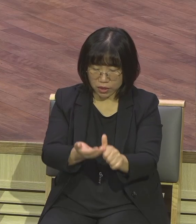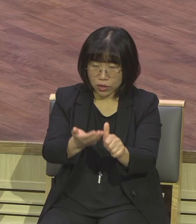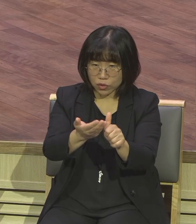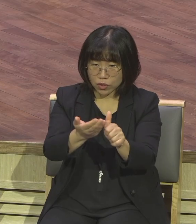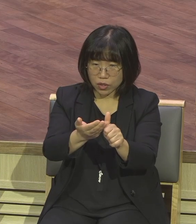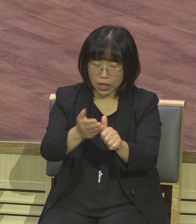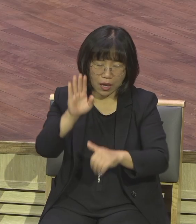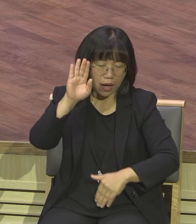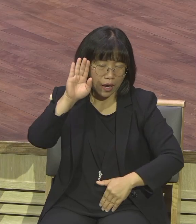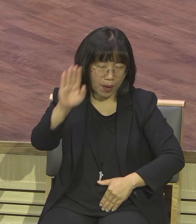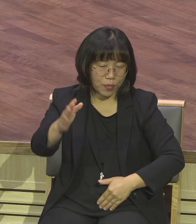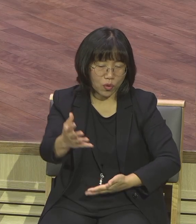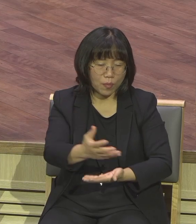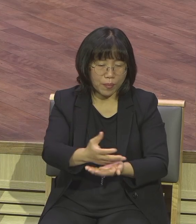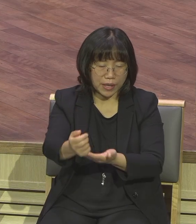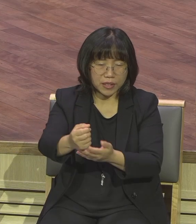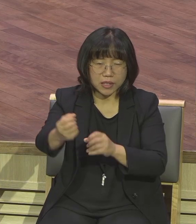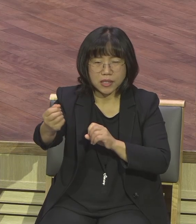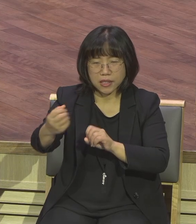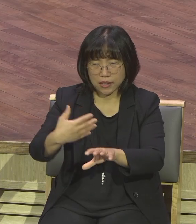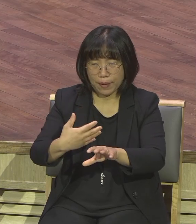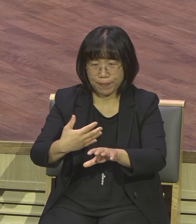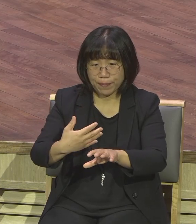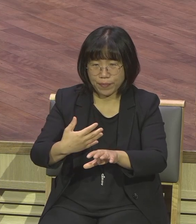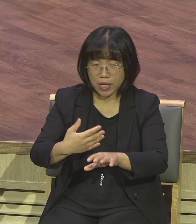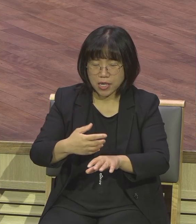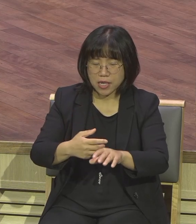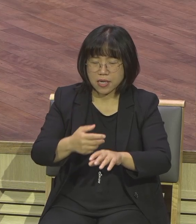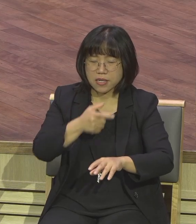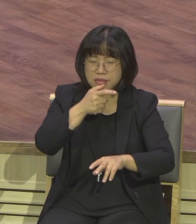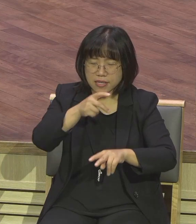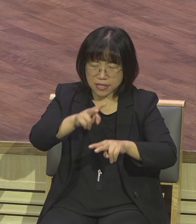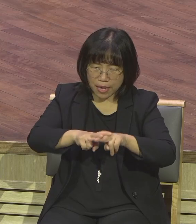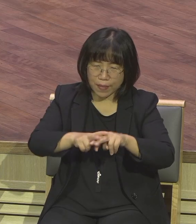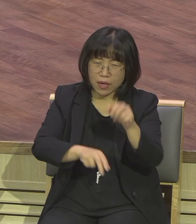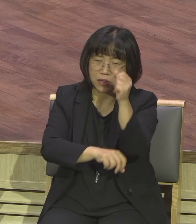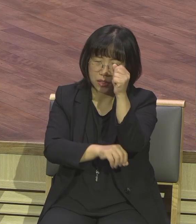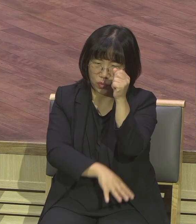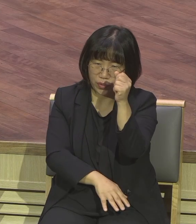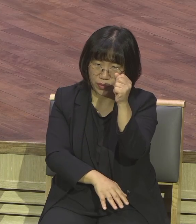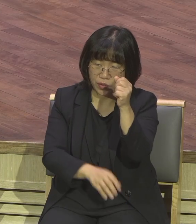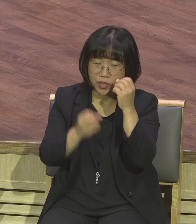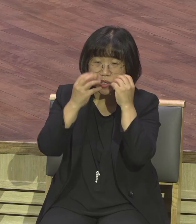받을 응답이요. 이게 이제 응답 받을, 이제 자꾸 기도하세요. 창세기 26장 22절.